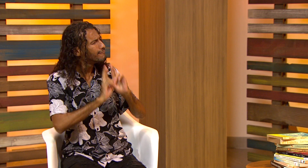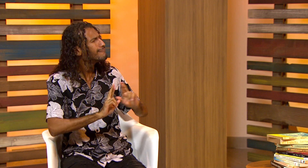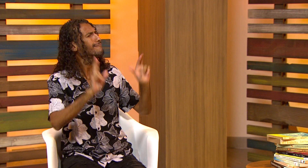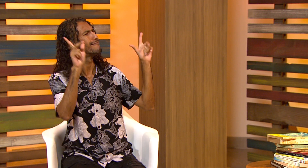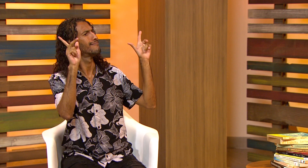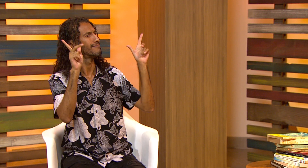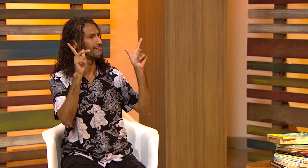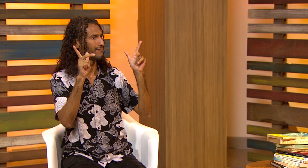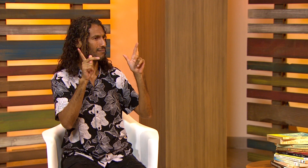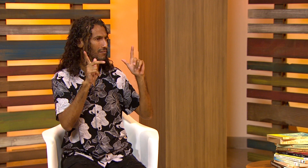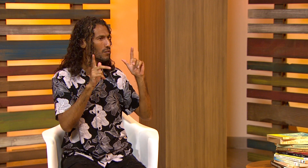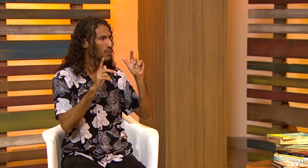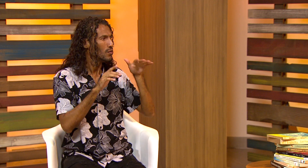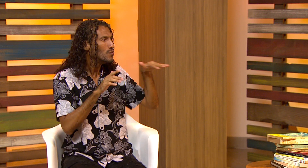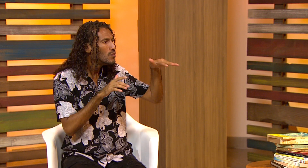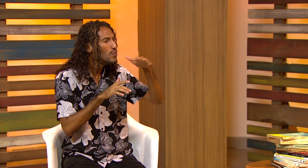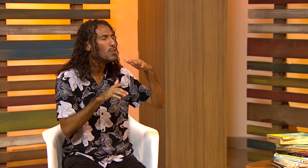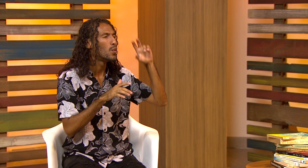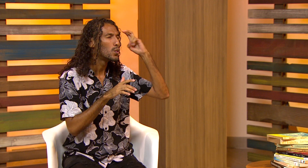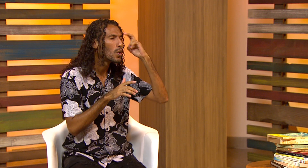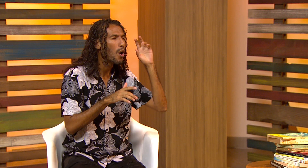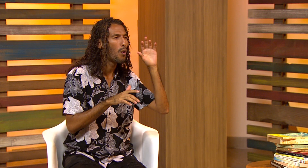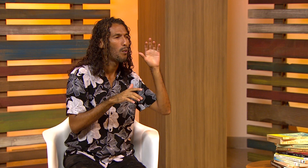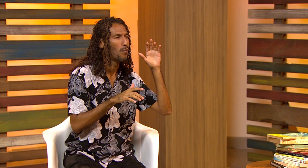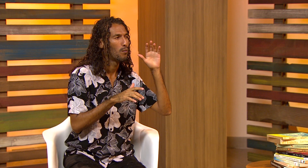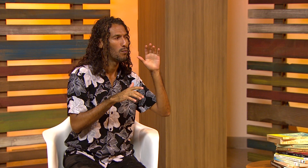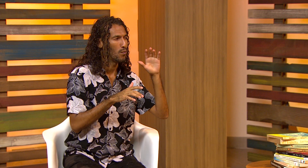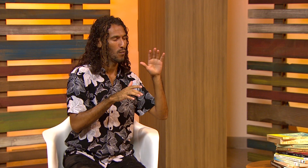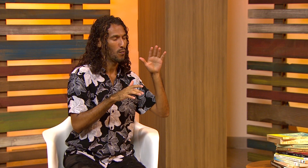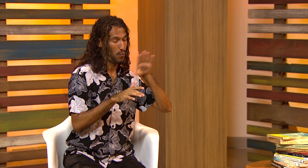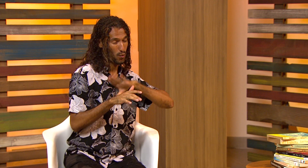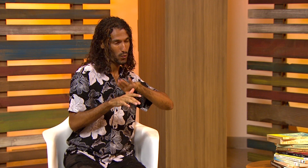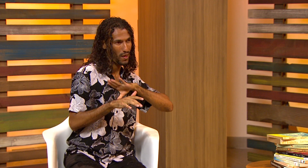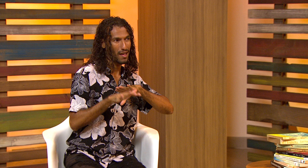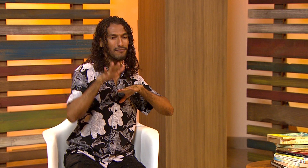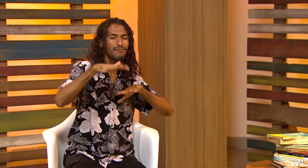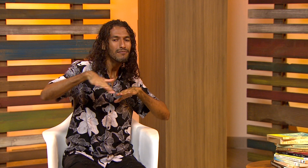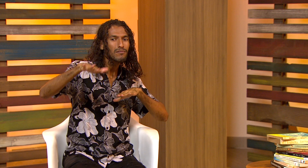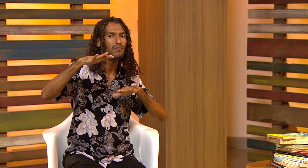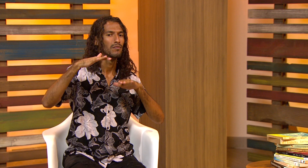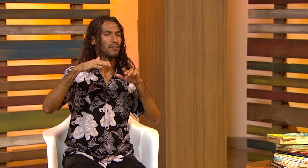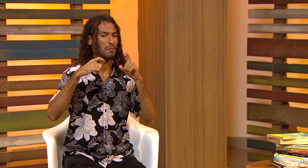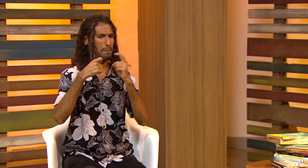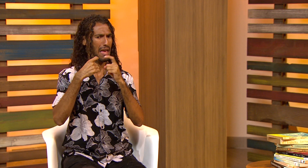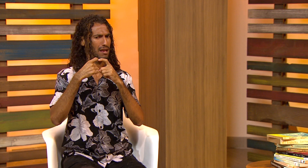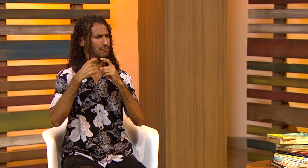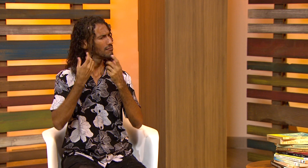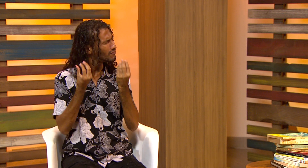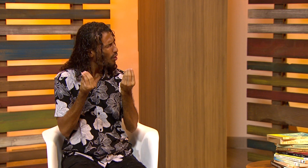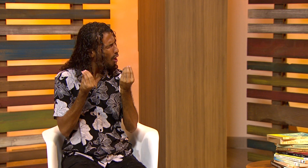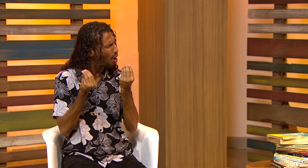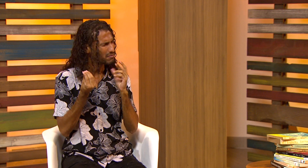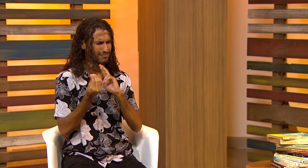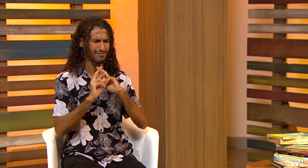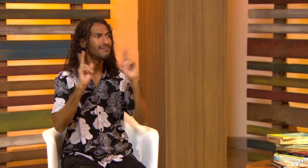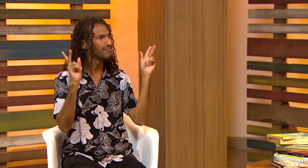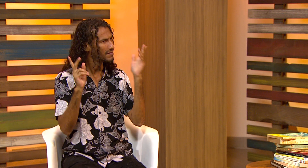grande que vai ser usado, os termos médicos, que até são assustador. E com isso, pensar